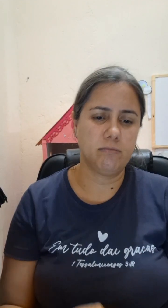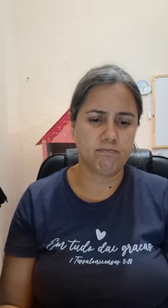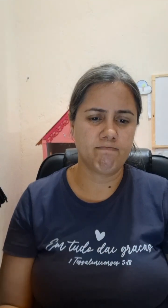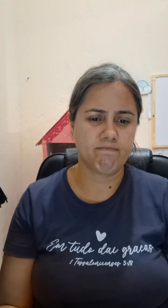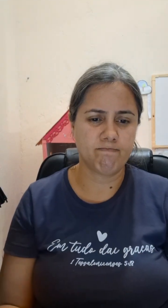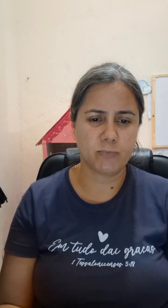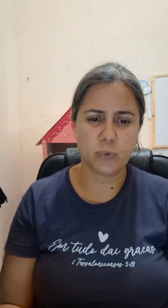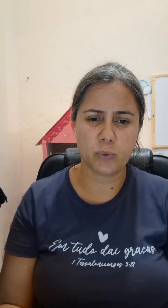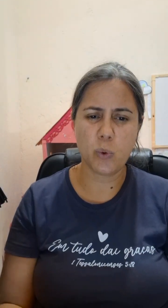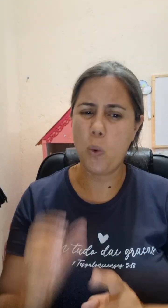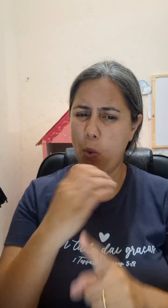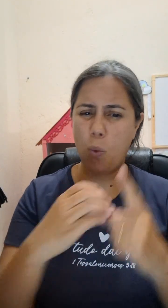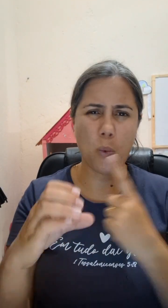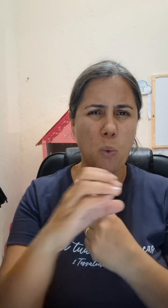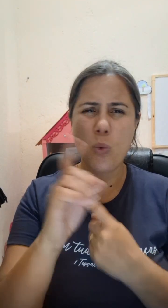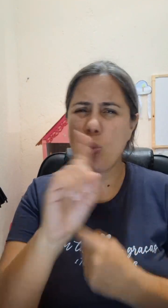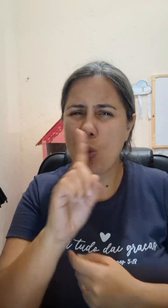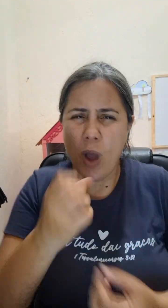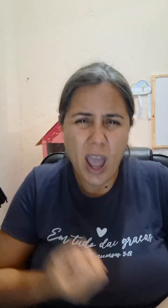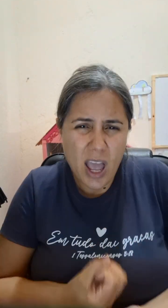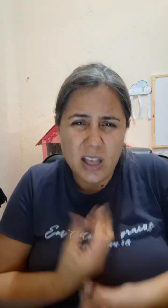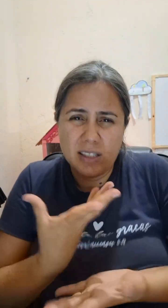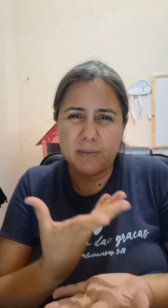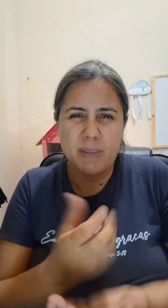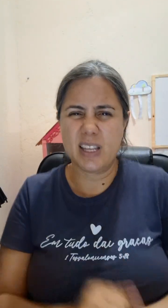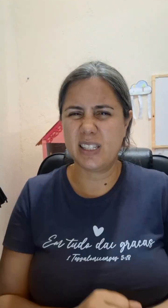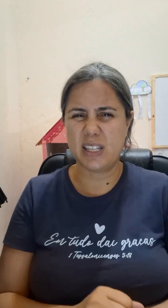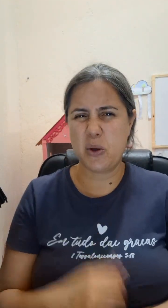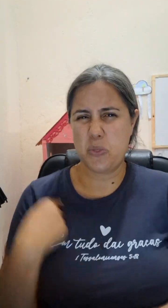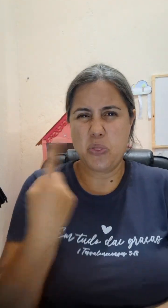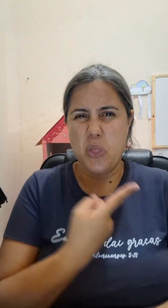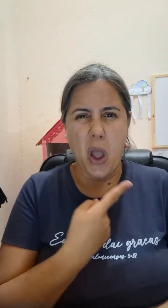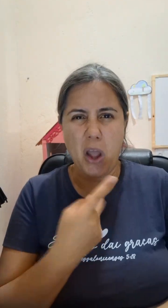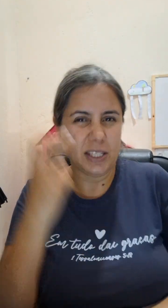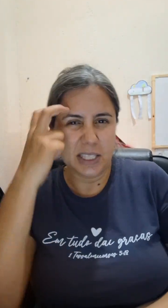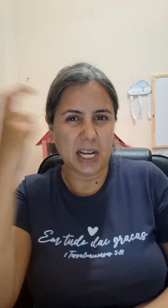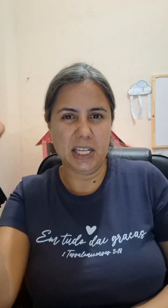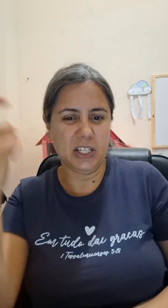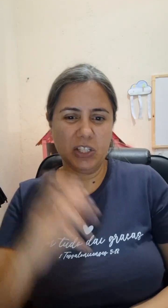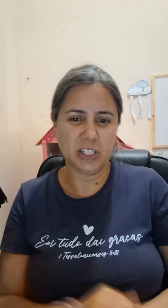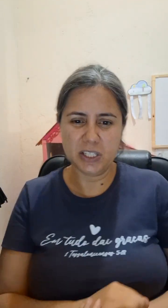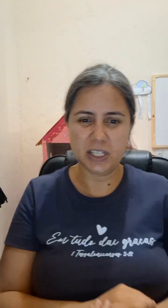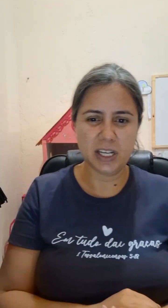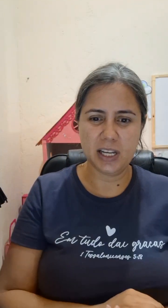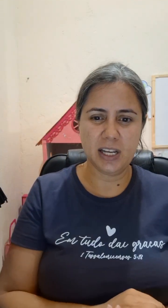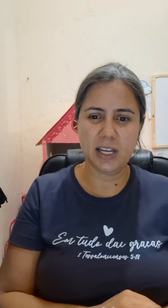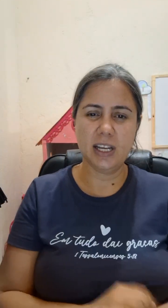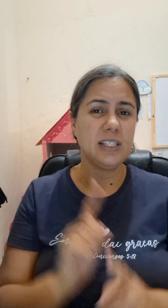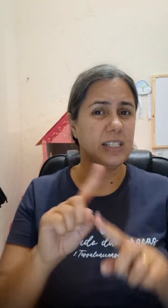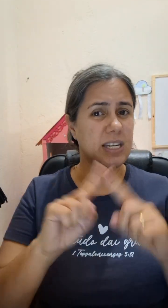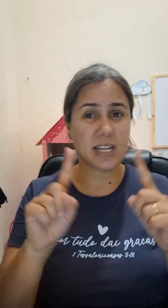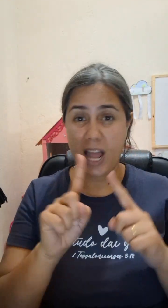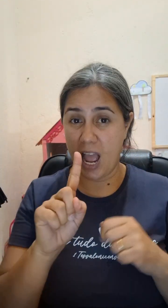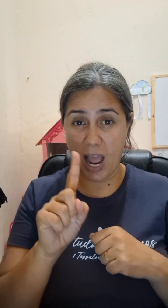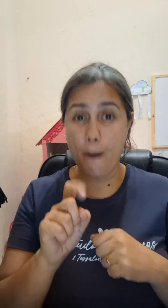nós cultuamos a Deus, como o adoramos. O culto não é uma expressão da